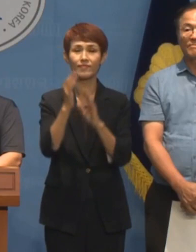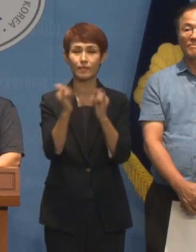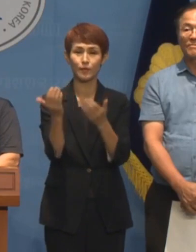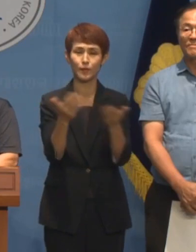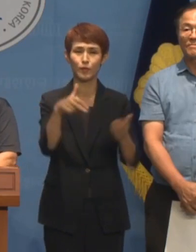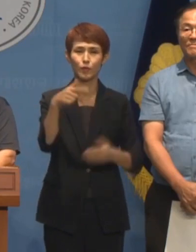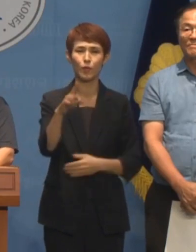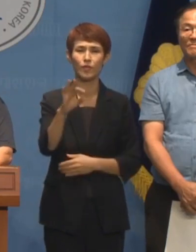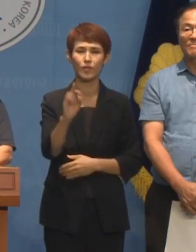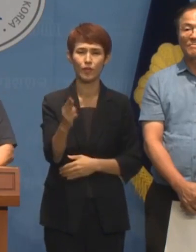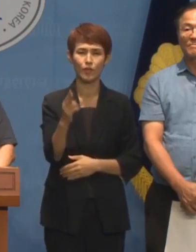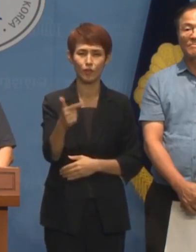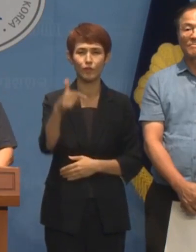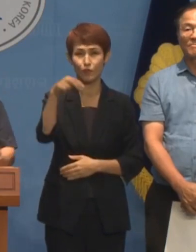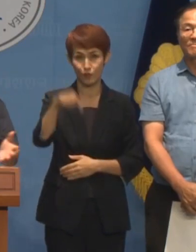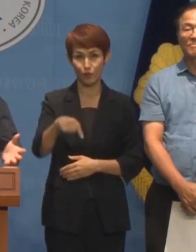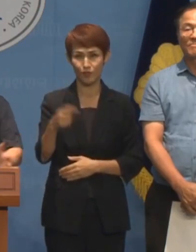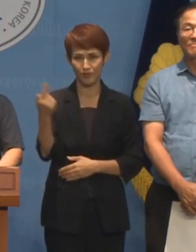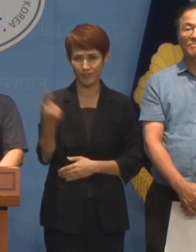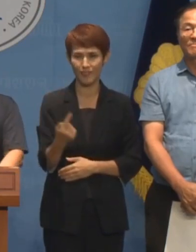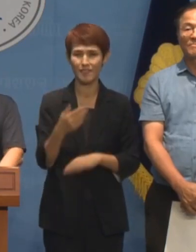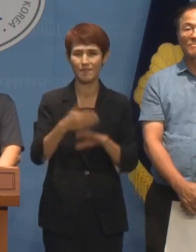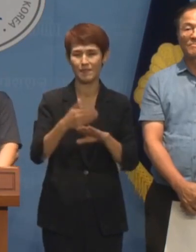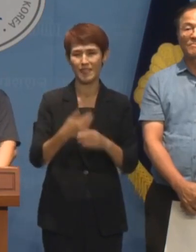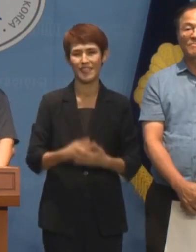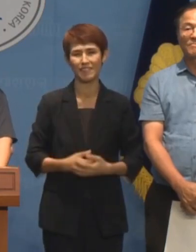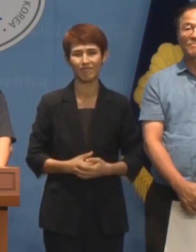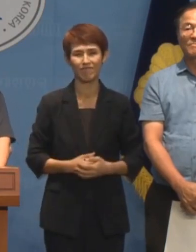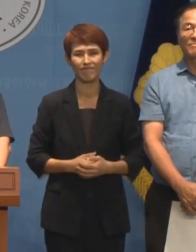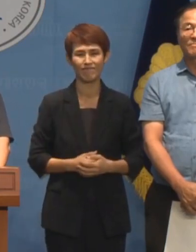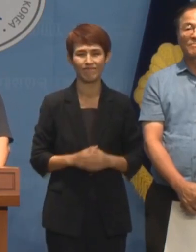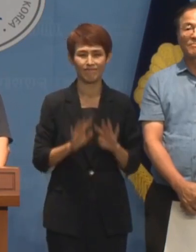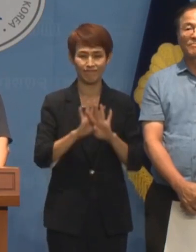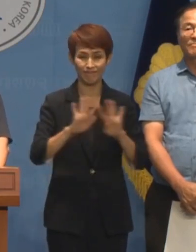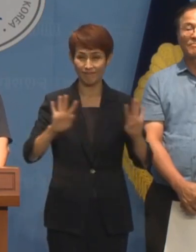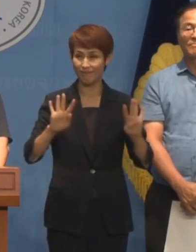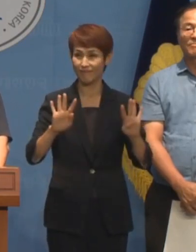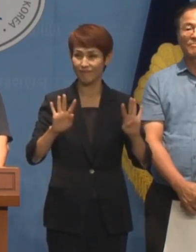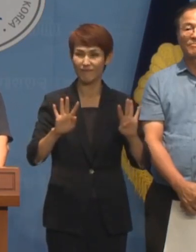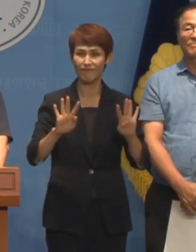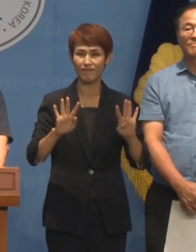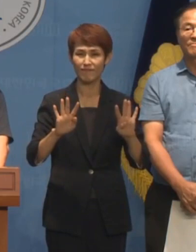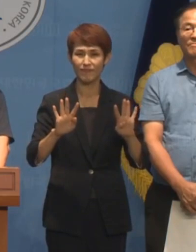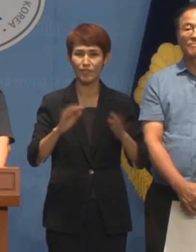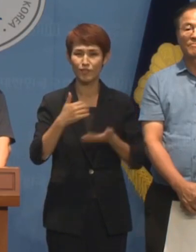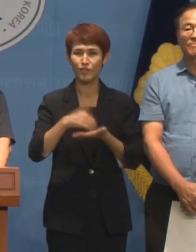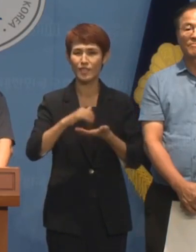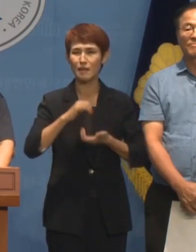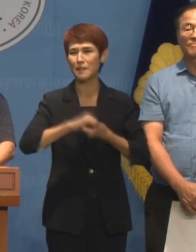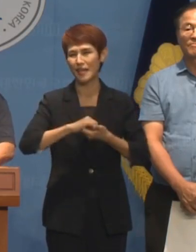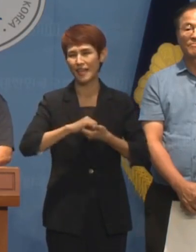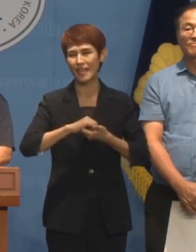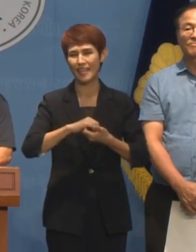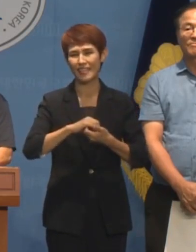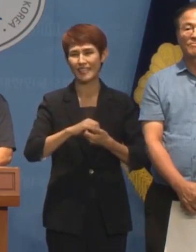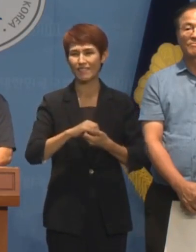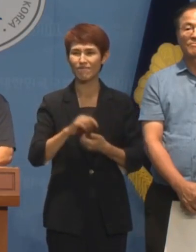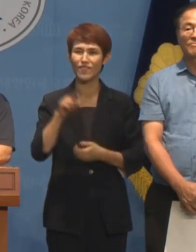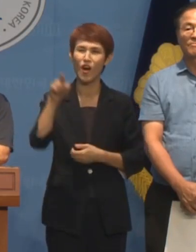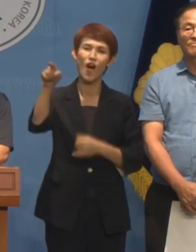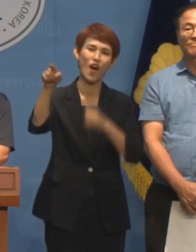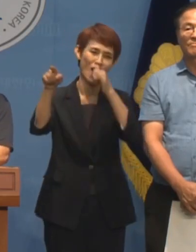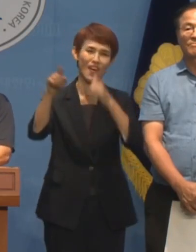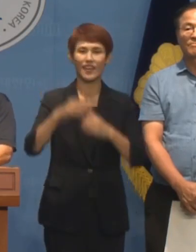오셨네요. 감사합니다. 예, 여기 9명밖에 못 쓴다 해서 지금 다른데 우리 주민분들이 억울해서 모였는데 단상에 못 올라오고